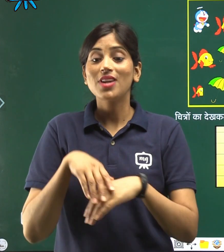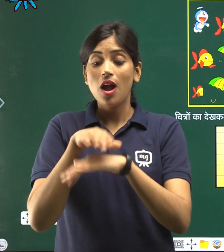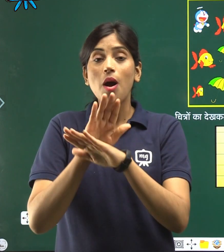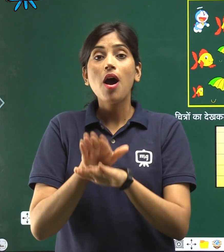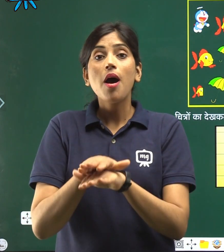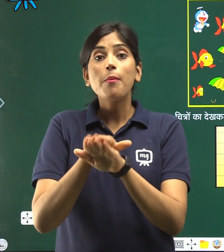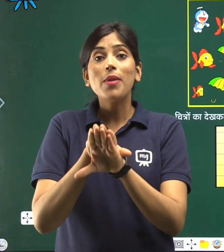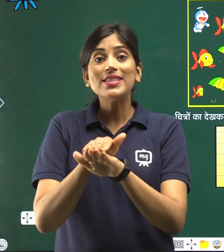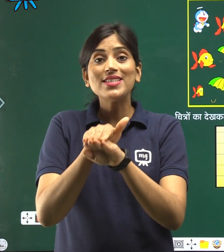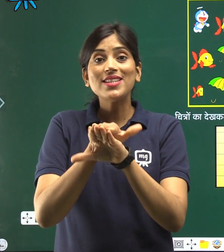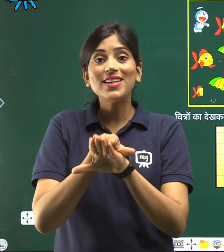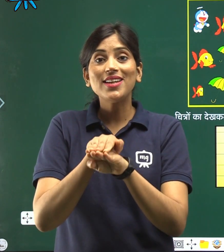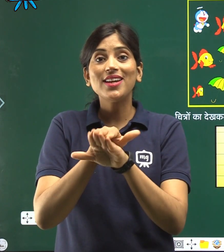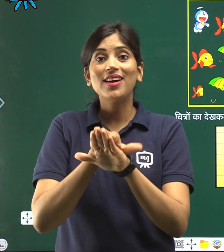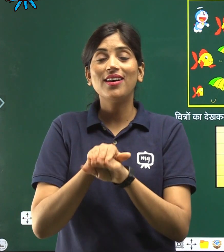मछली,